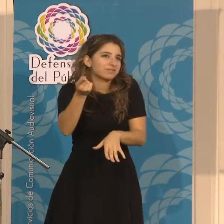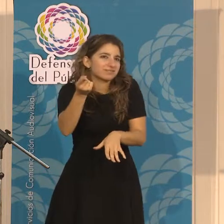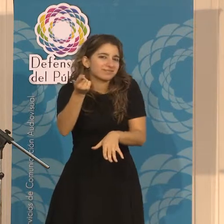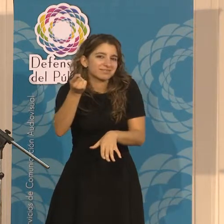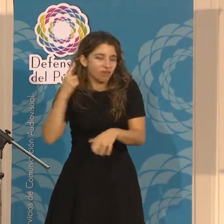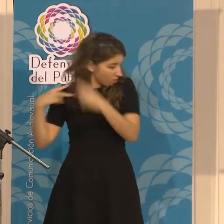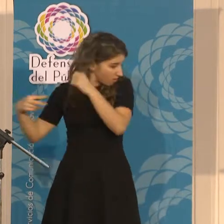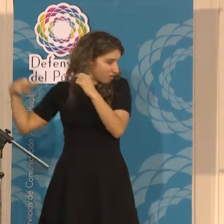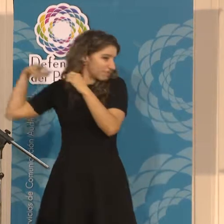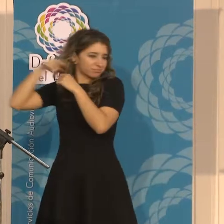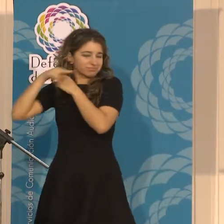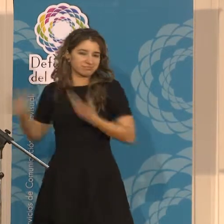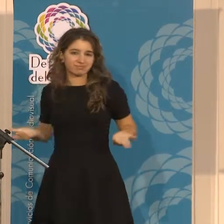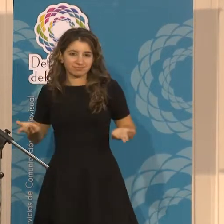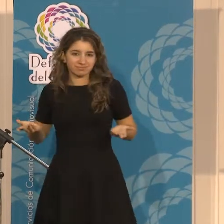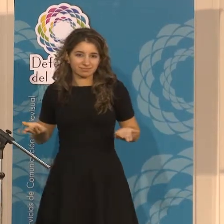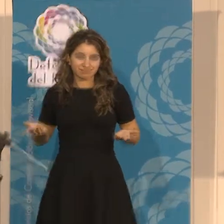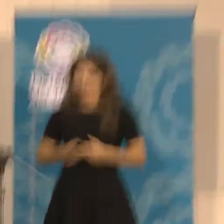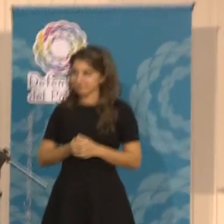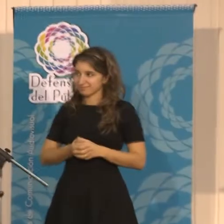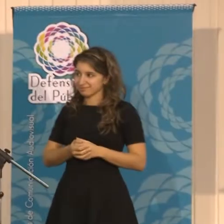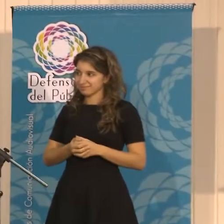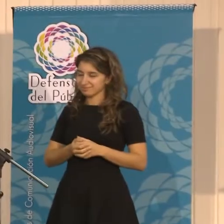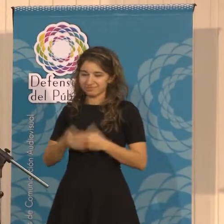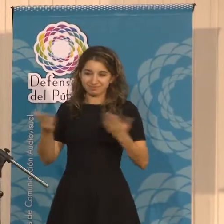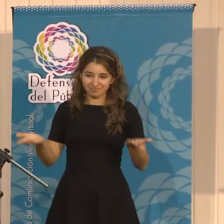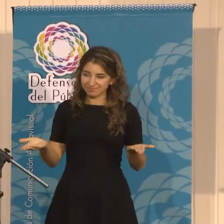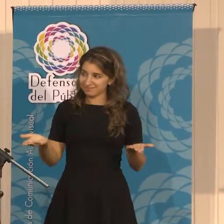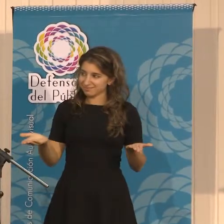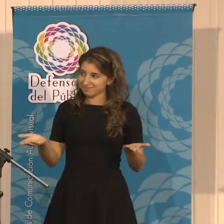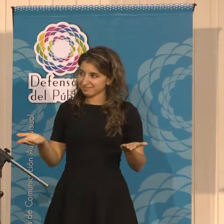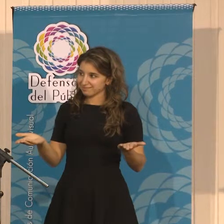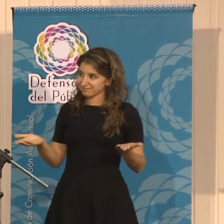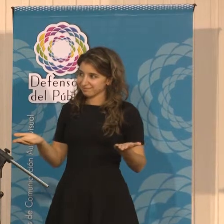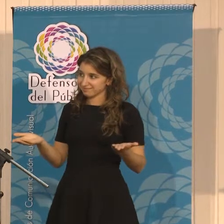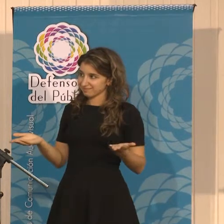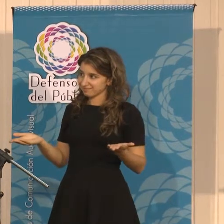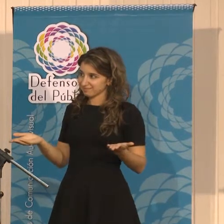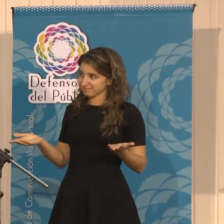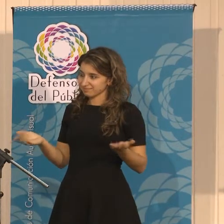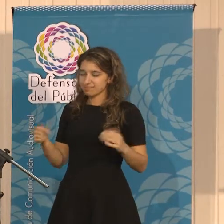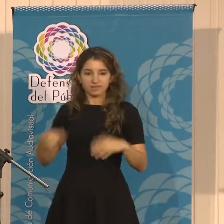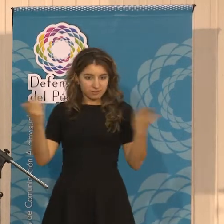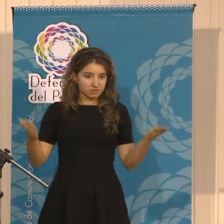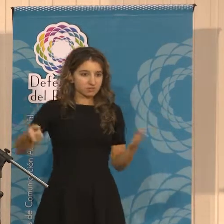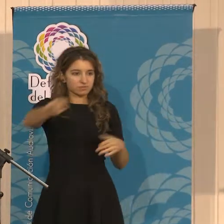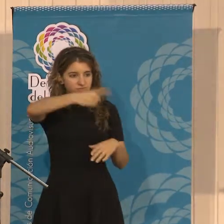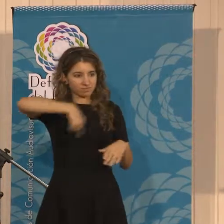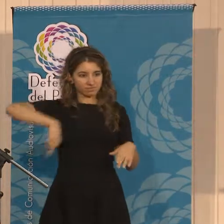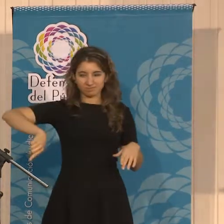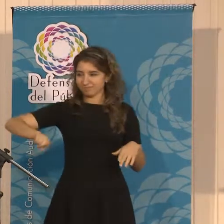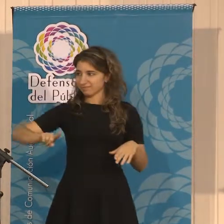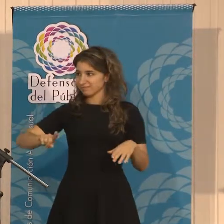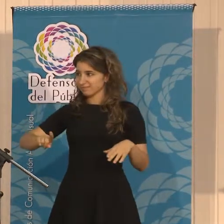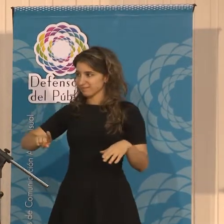dres de las rastas con una cuchara no quería dejar de celebrar este ámbito de audiencia aunque hubiese preferido